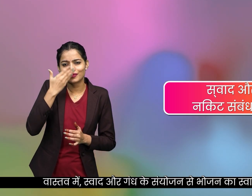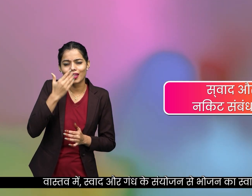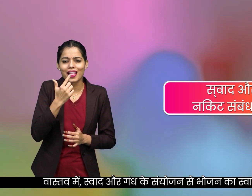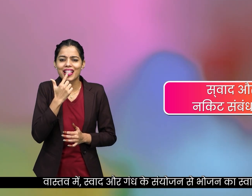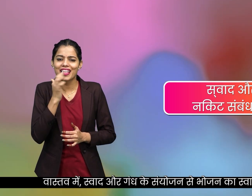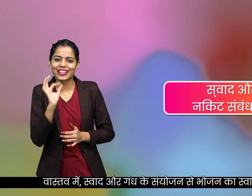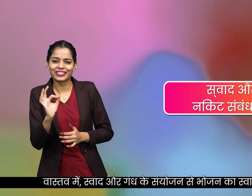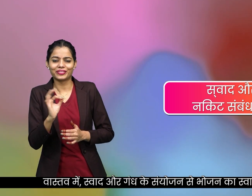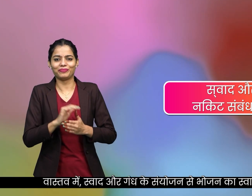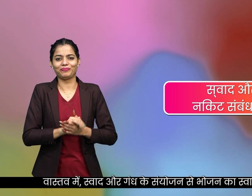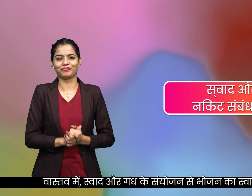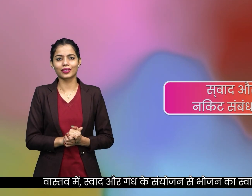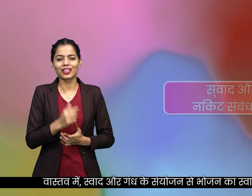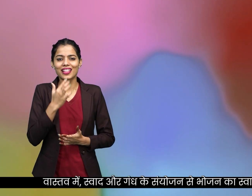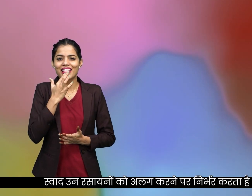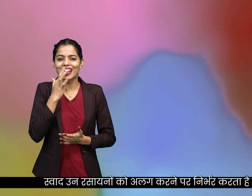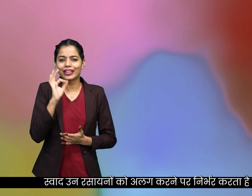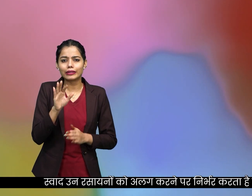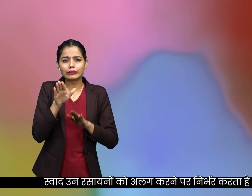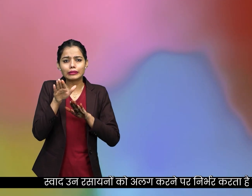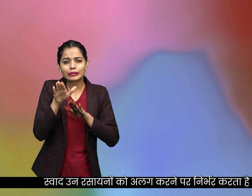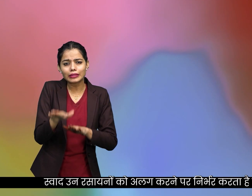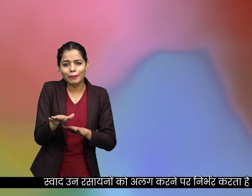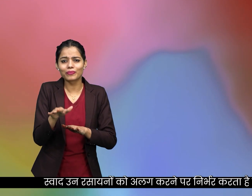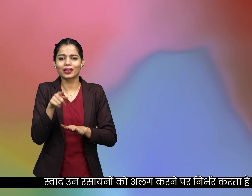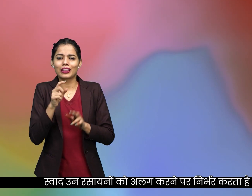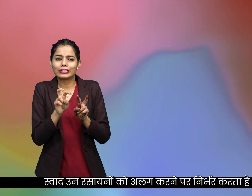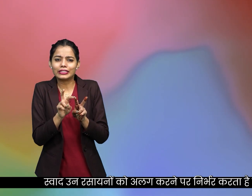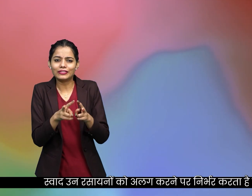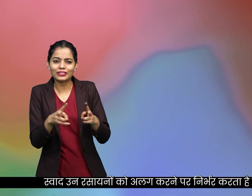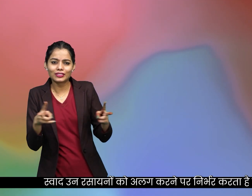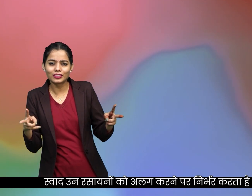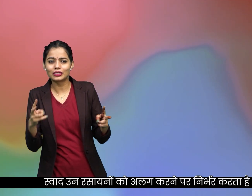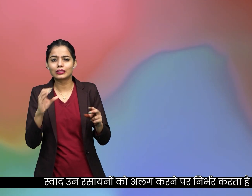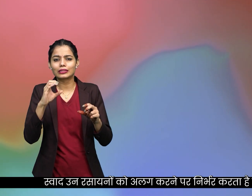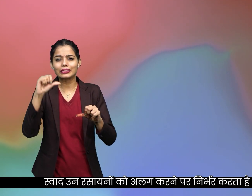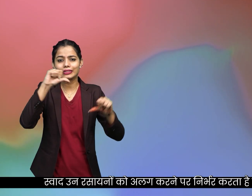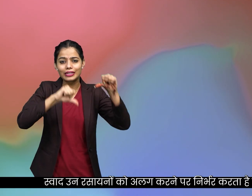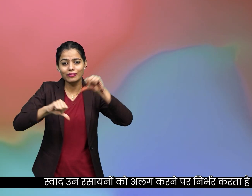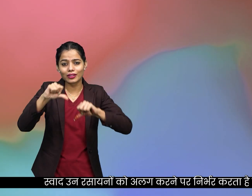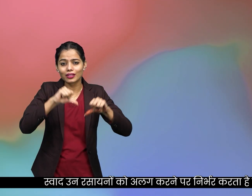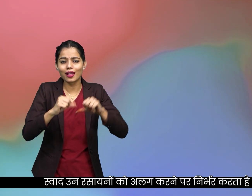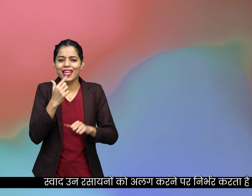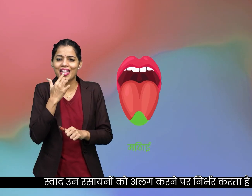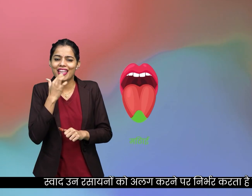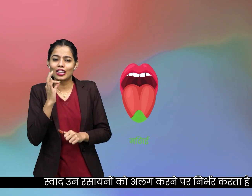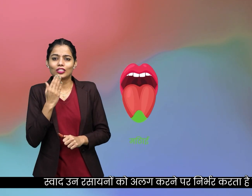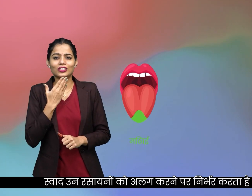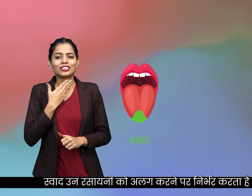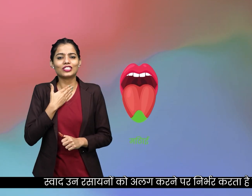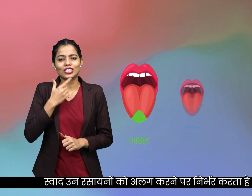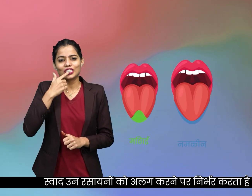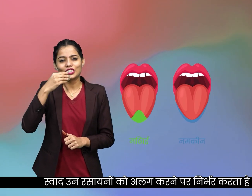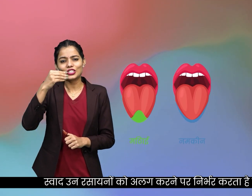का स्वाद प्रभावित होता है। स्वाद उन रसायनों को अलग करने पर निर्भर करता है